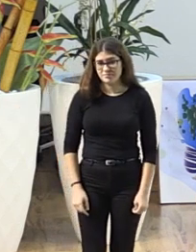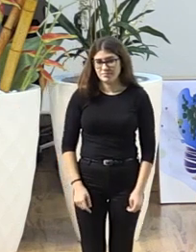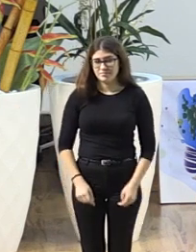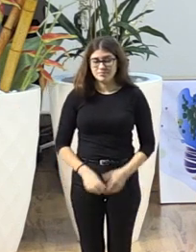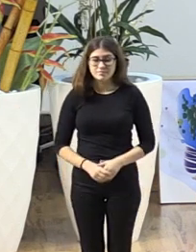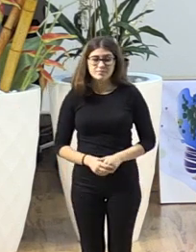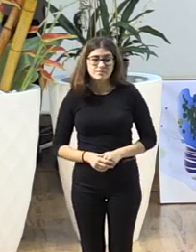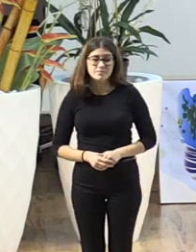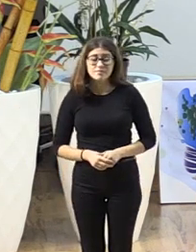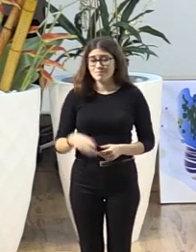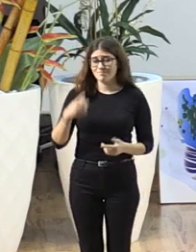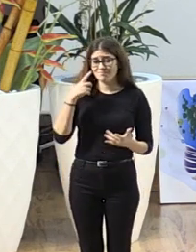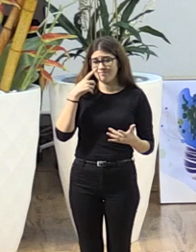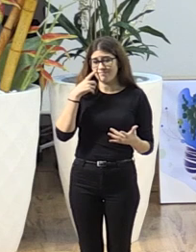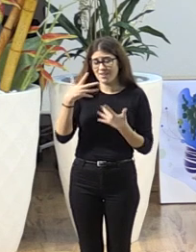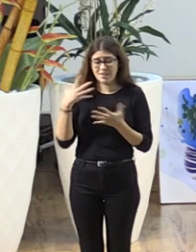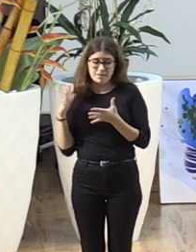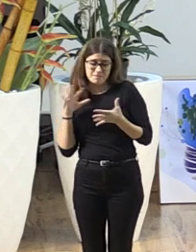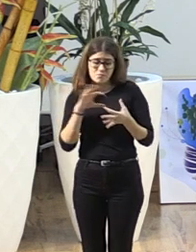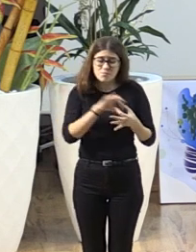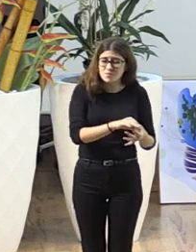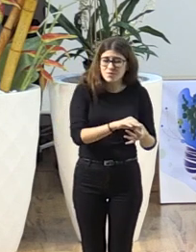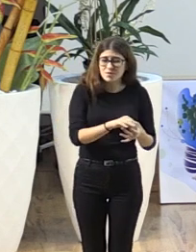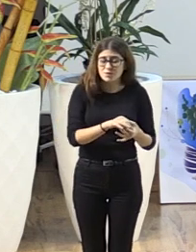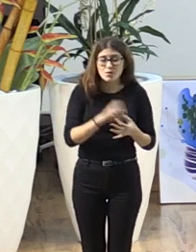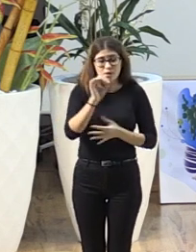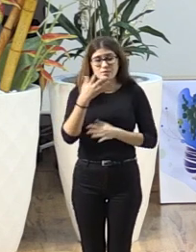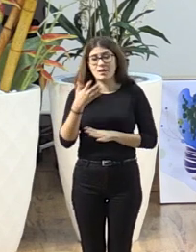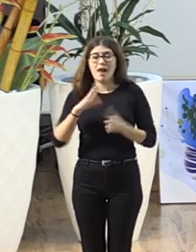Y esto me entronca con lo que estábamos hablando, con esta idea de